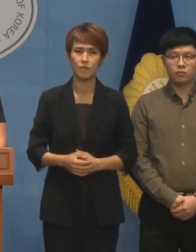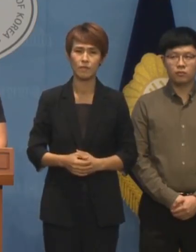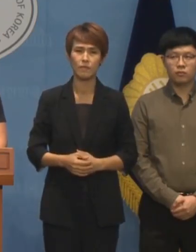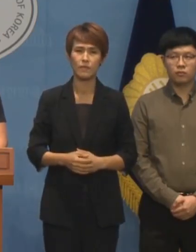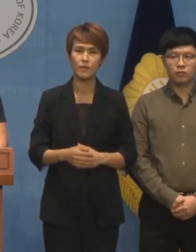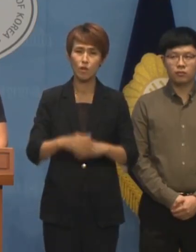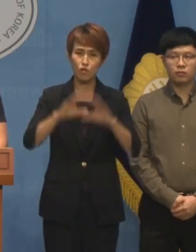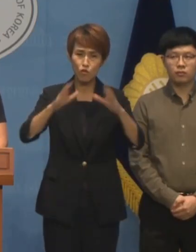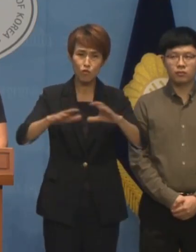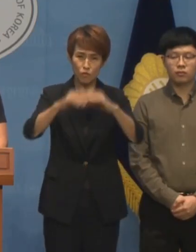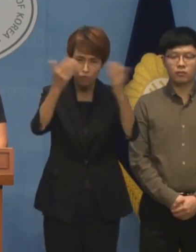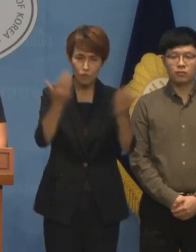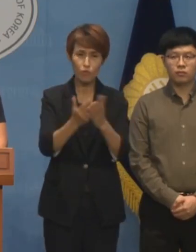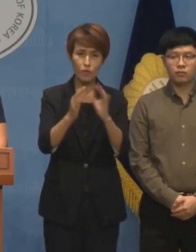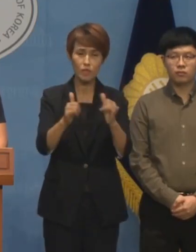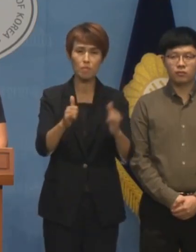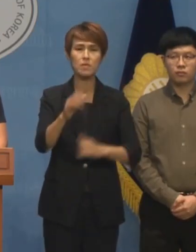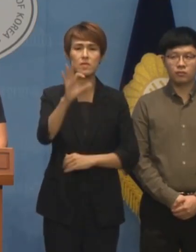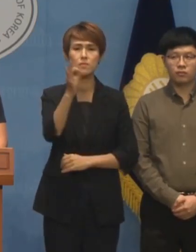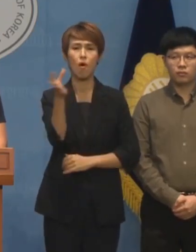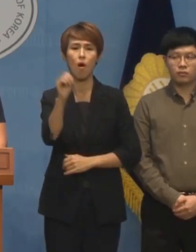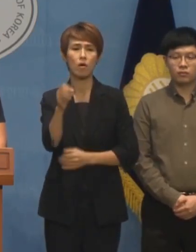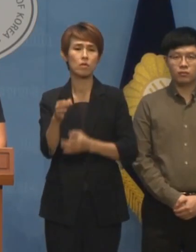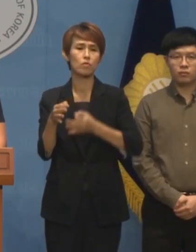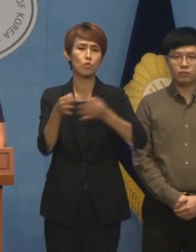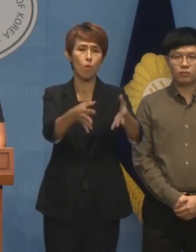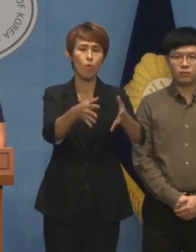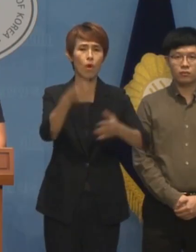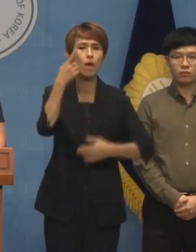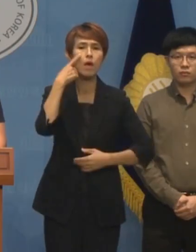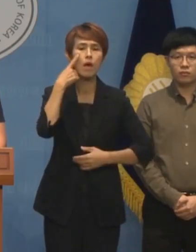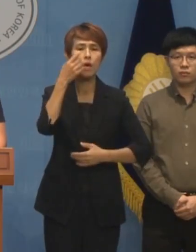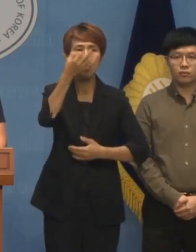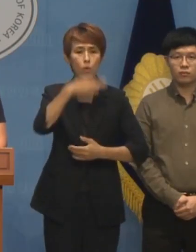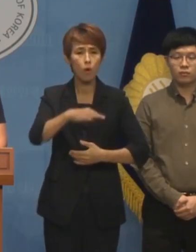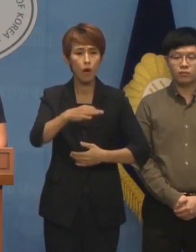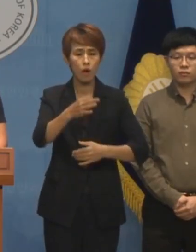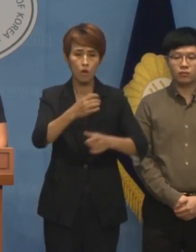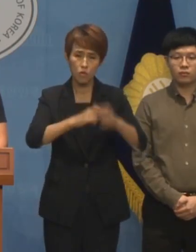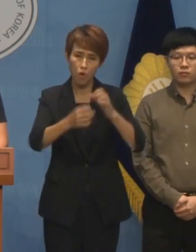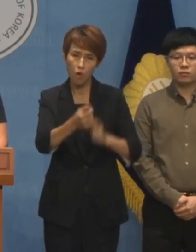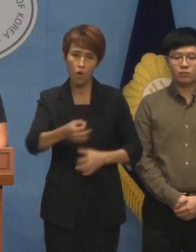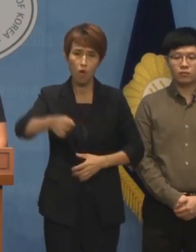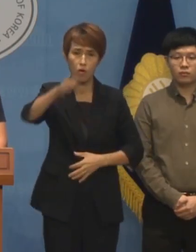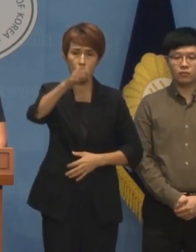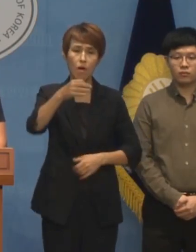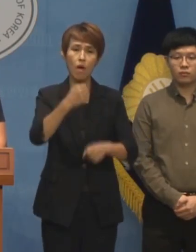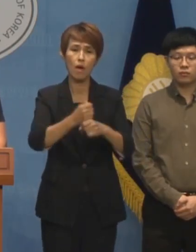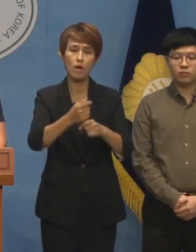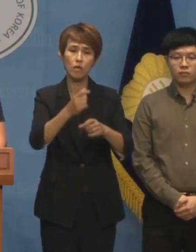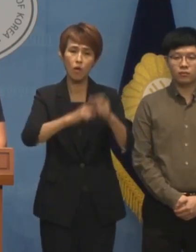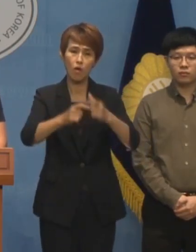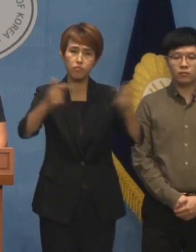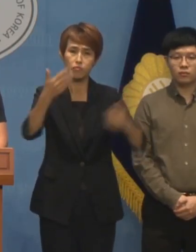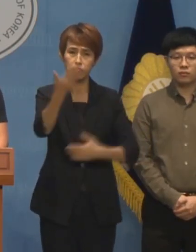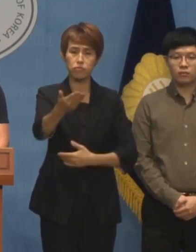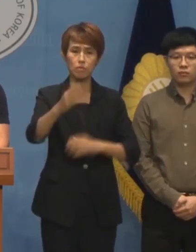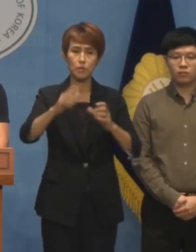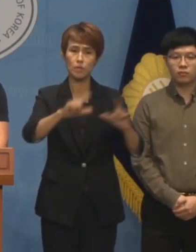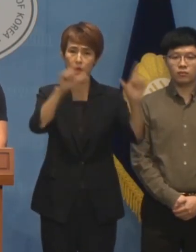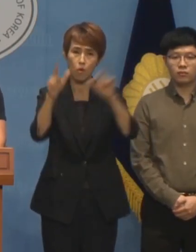전 국민에게 10억이라도 지급하여 그 효과를 증대시키는 것이 진정 민생 회복에 맞닿은 길